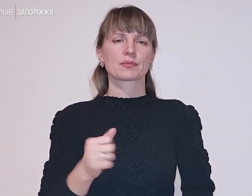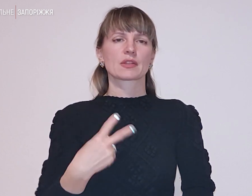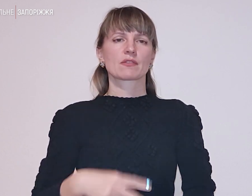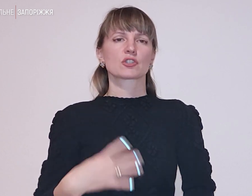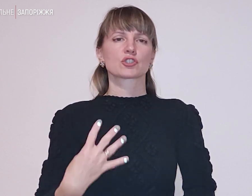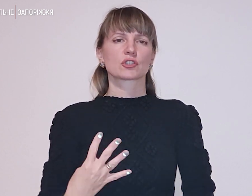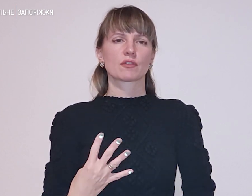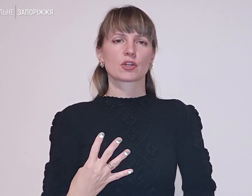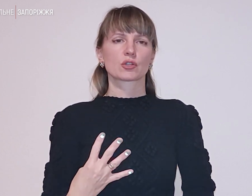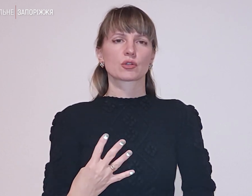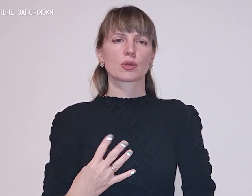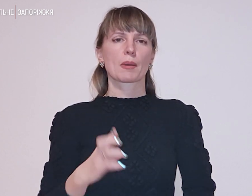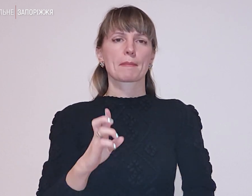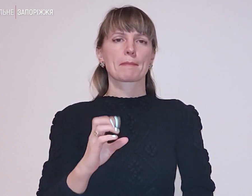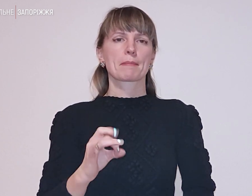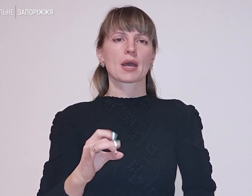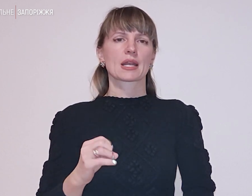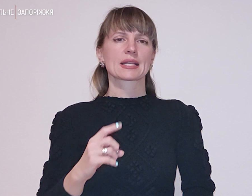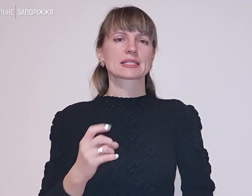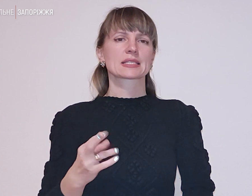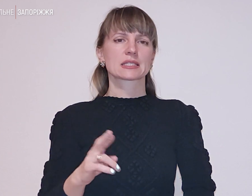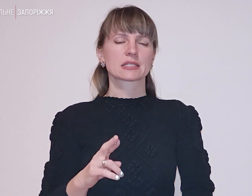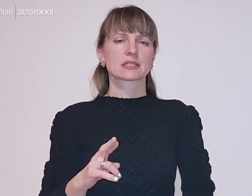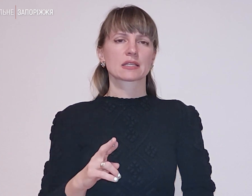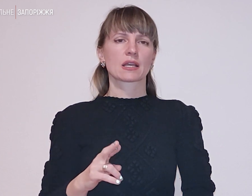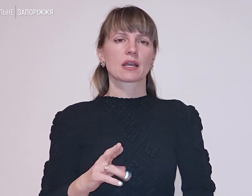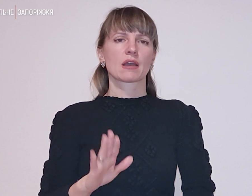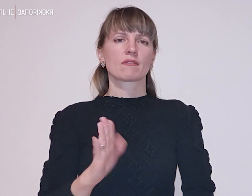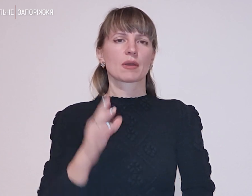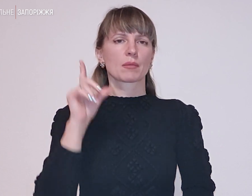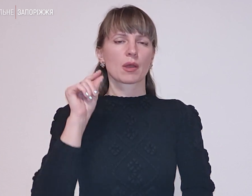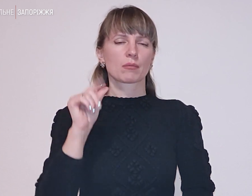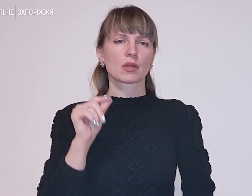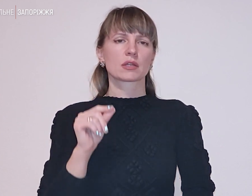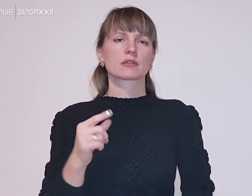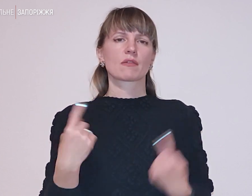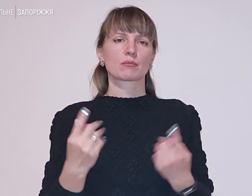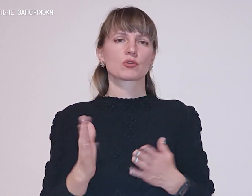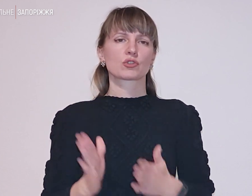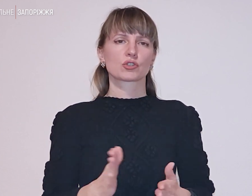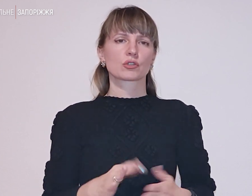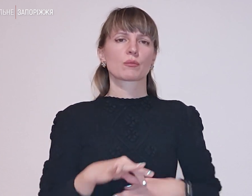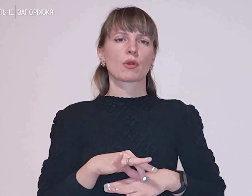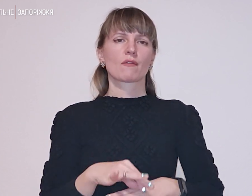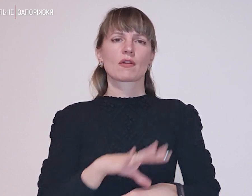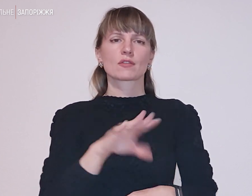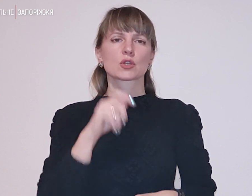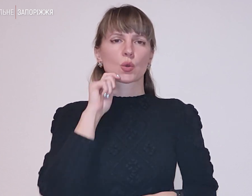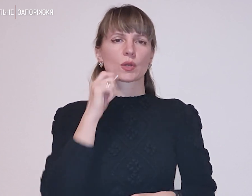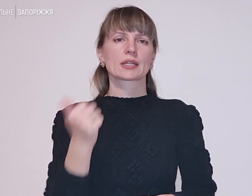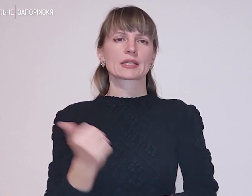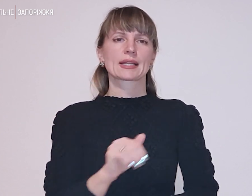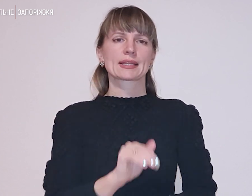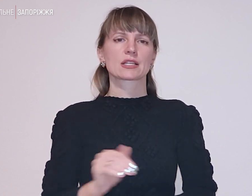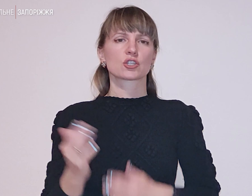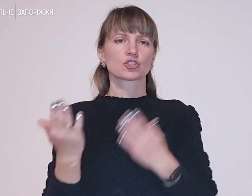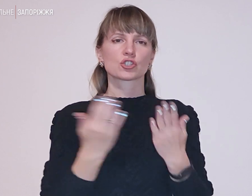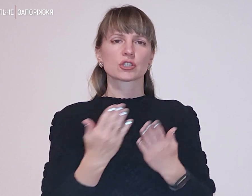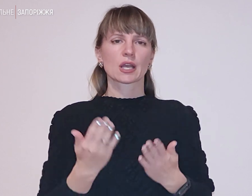24 березня в бібліотеці в онлайн-режимі проходить Всеукраїнський тиждень дитячого читання. На